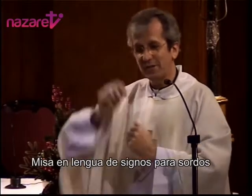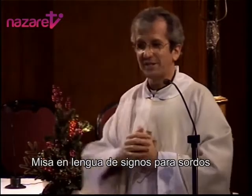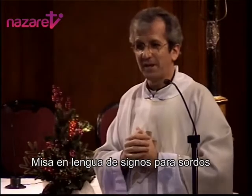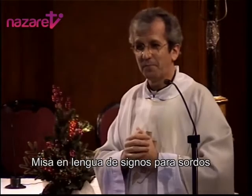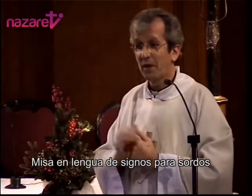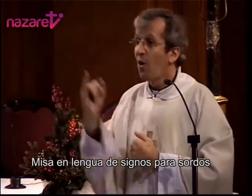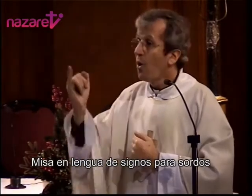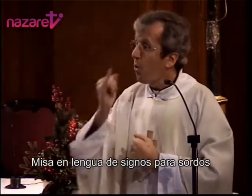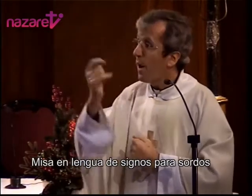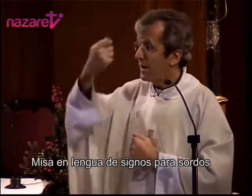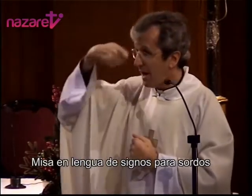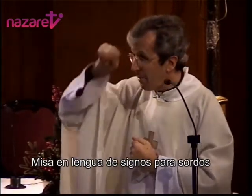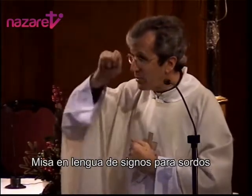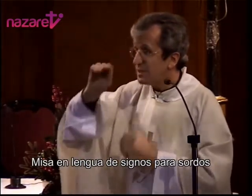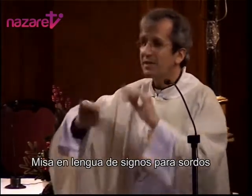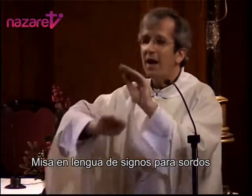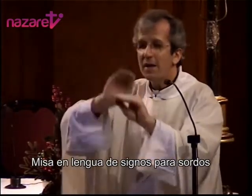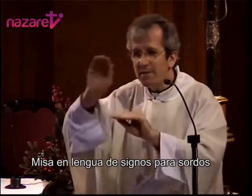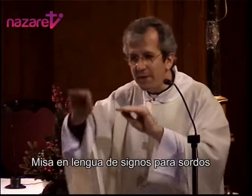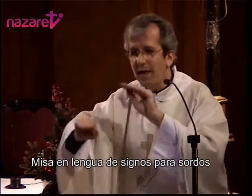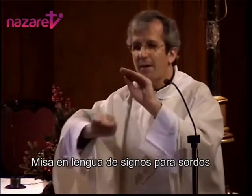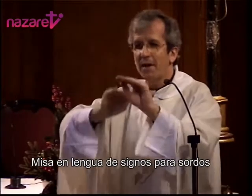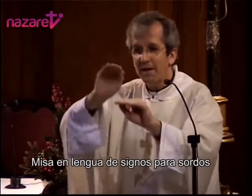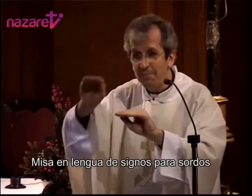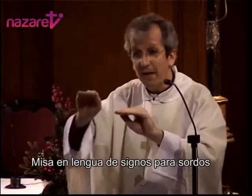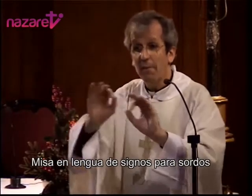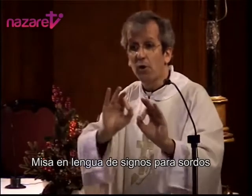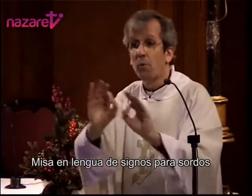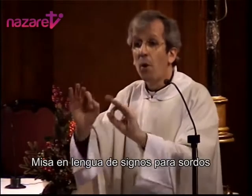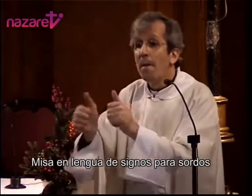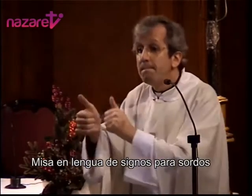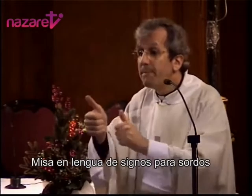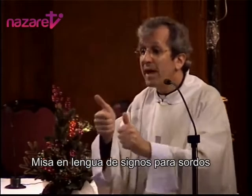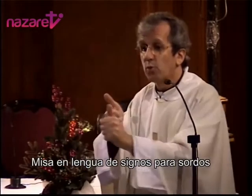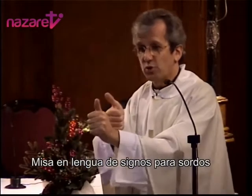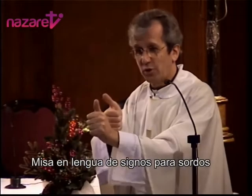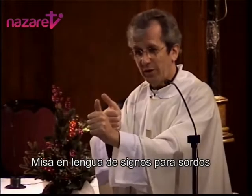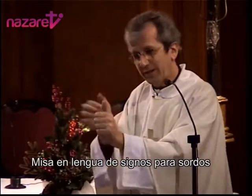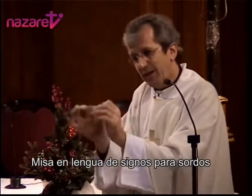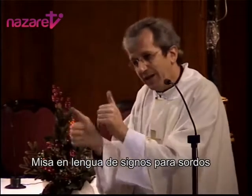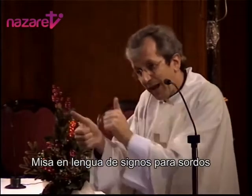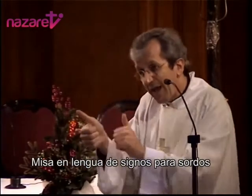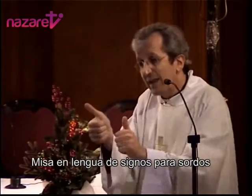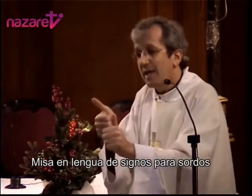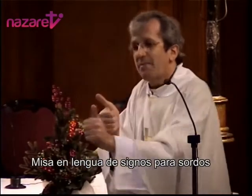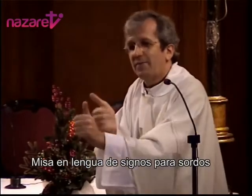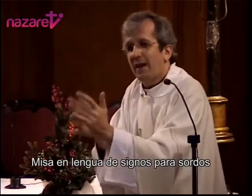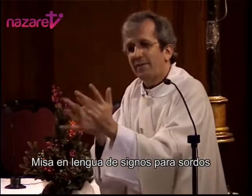Bautista. Juan el Bautista invitaba como precursor, es decir, era el que iba delante de